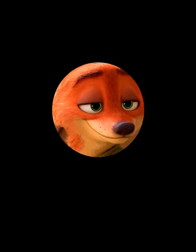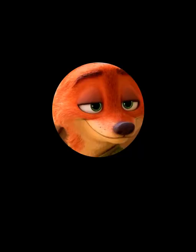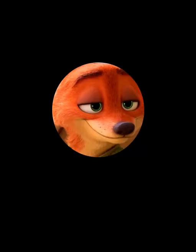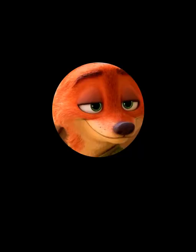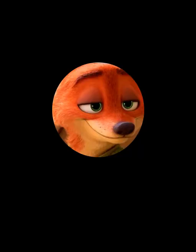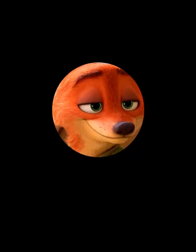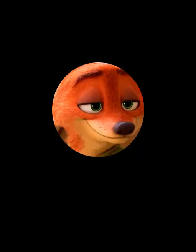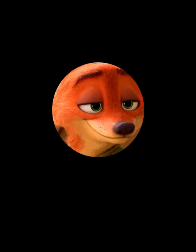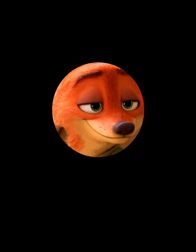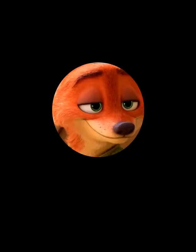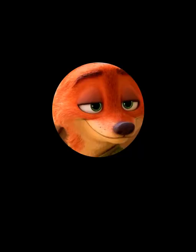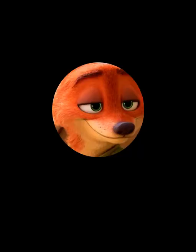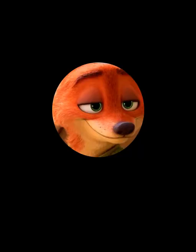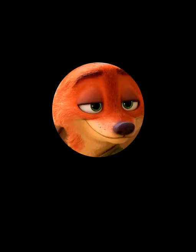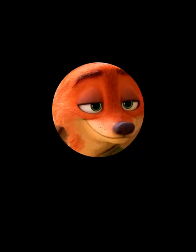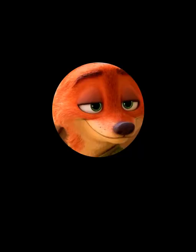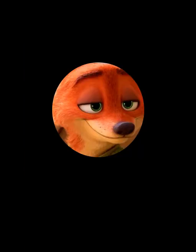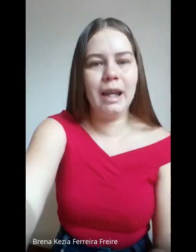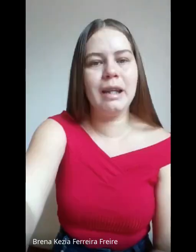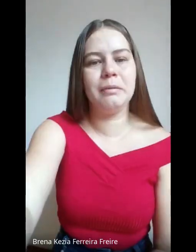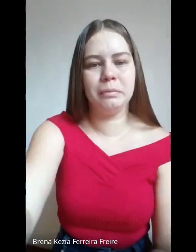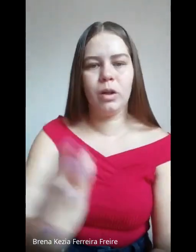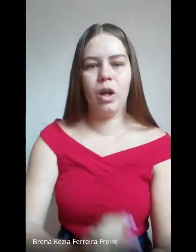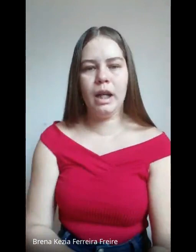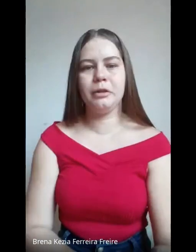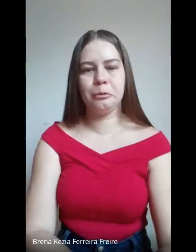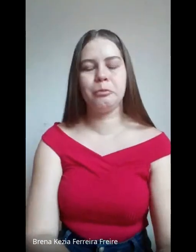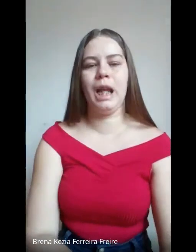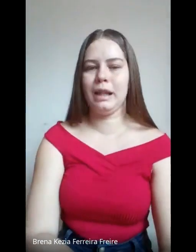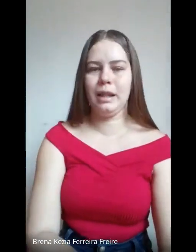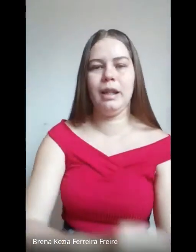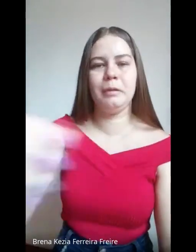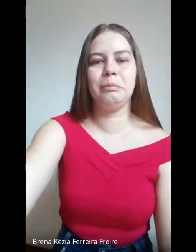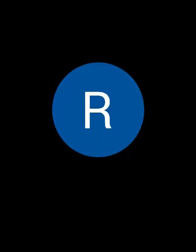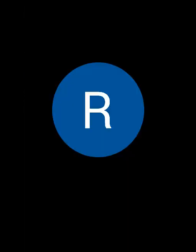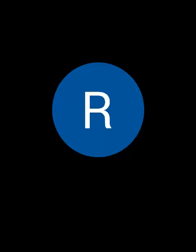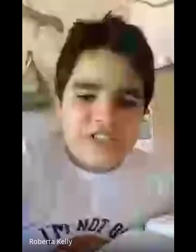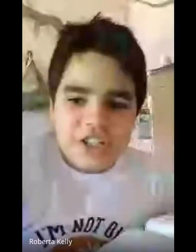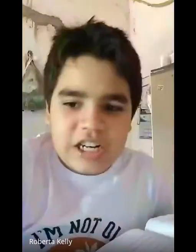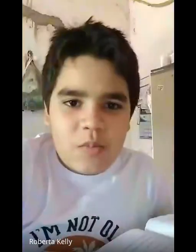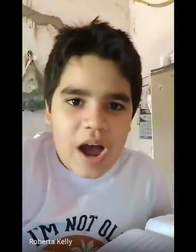Carteira. Vamos lá. Carteira. Correto. Carteira. Tia,